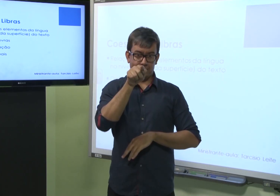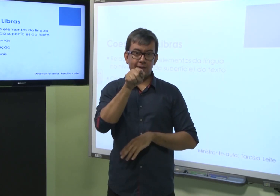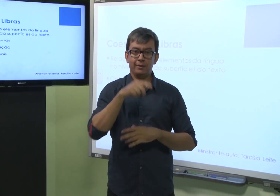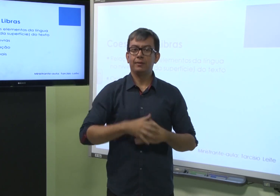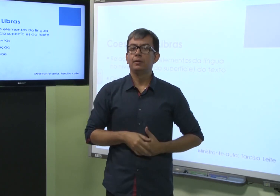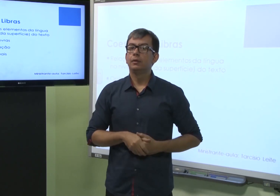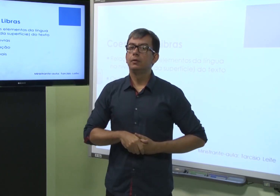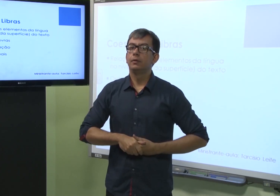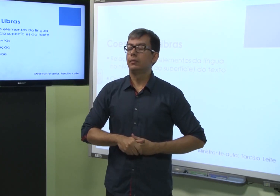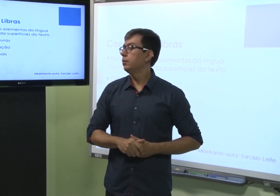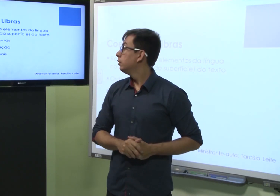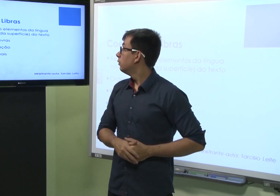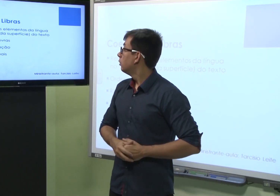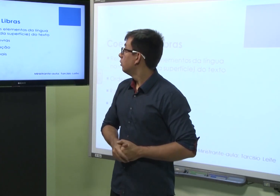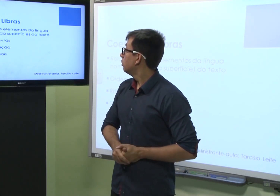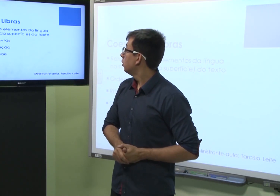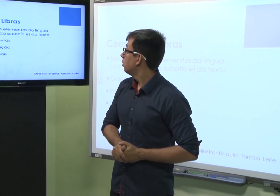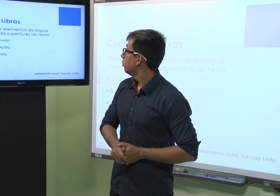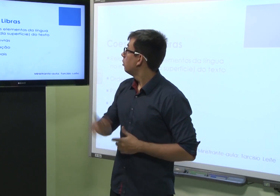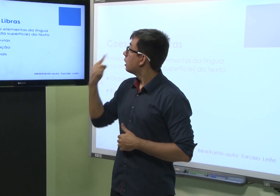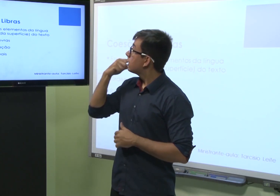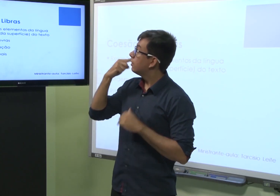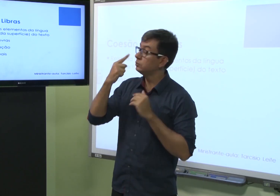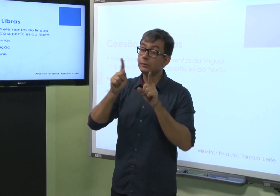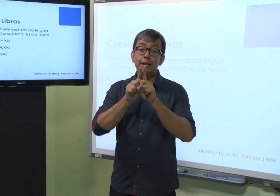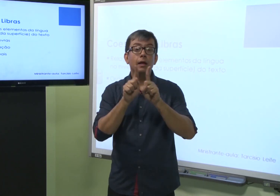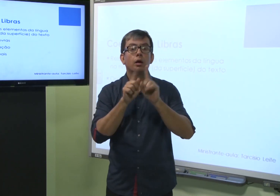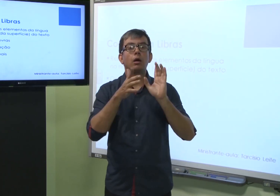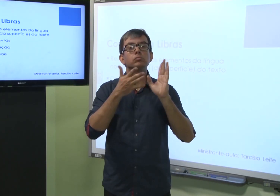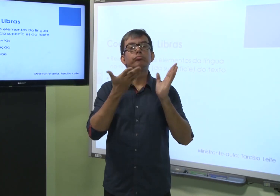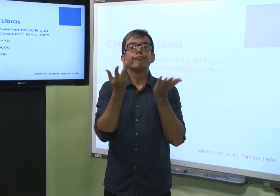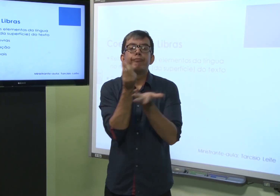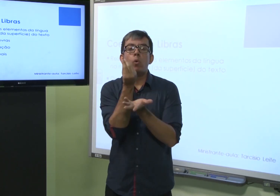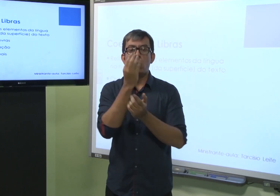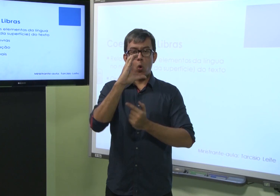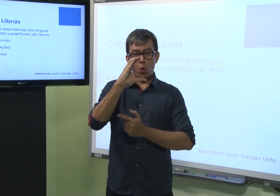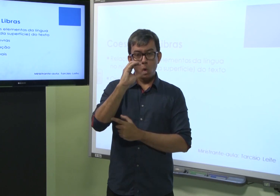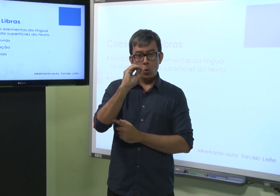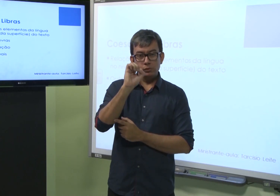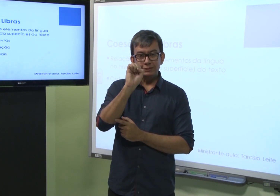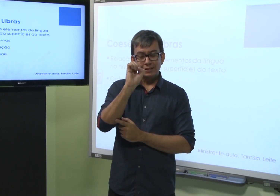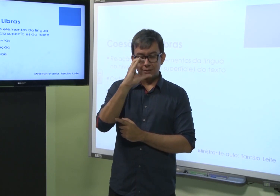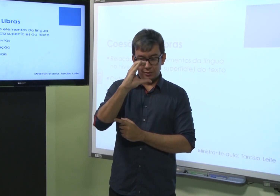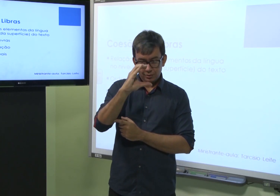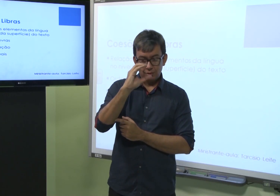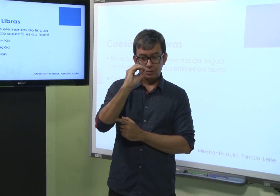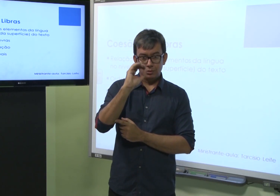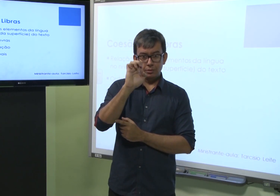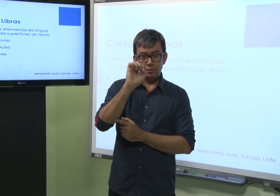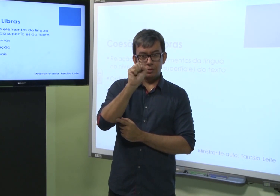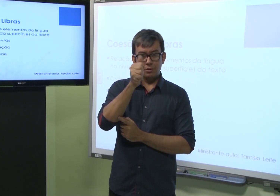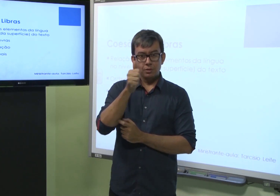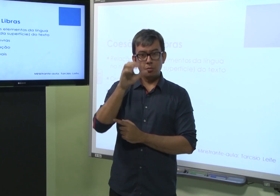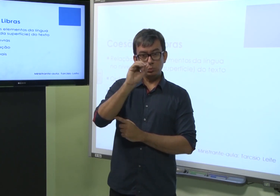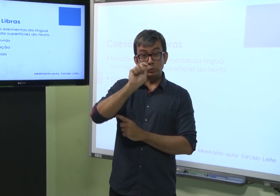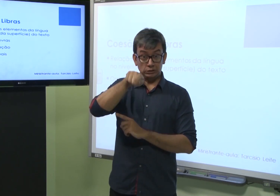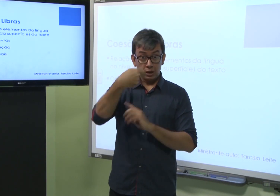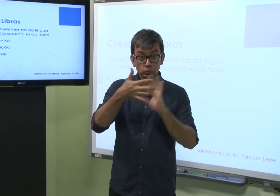alguma coisa. E eu fiz esse complemento para que vocês possam entender melhor sobre a língua de sinais.